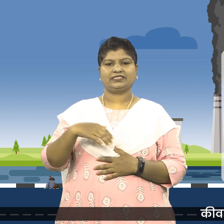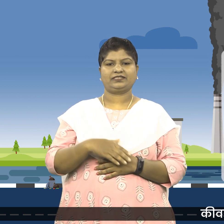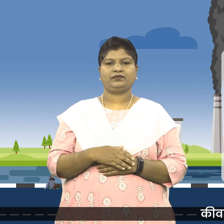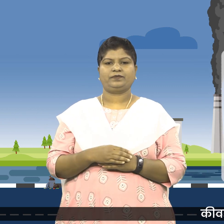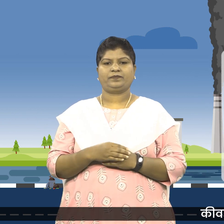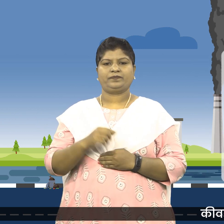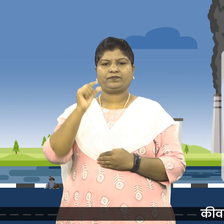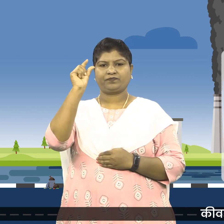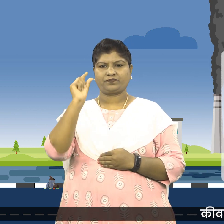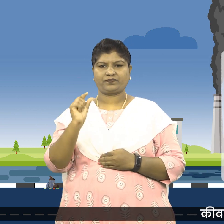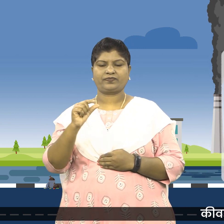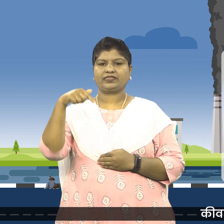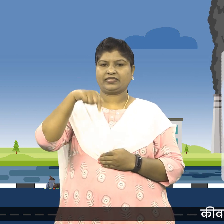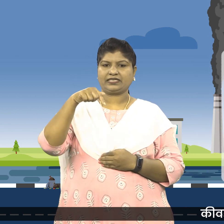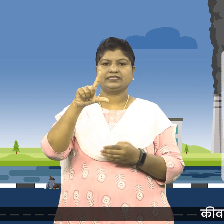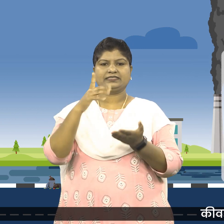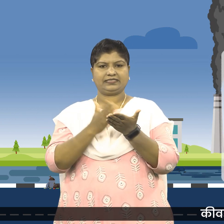इस पाठ के कीवर्ड्स हैं